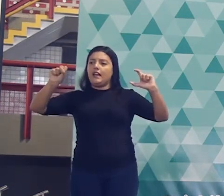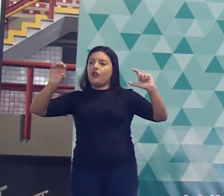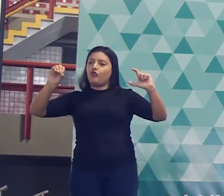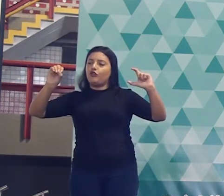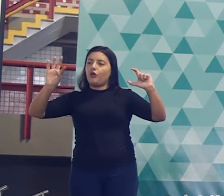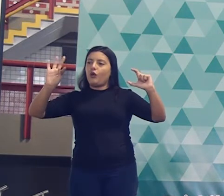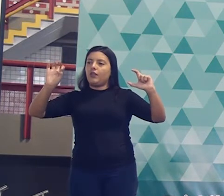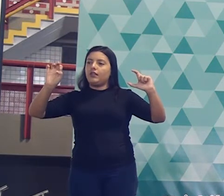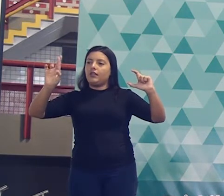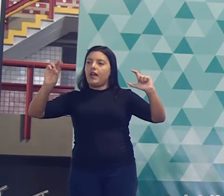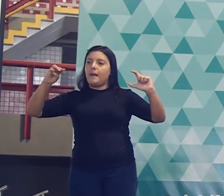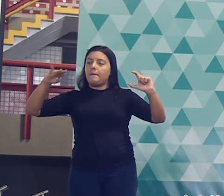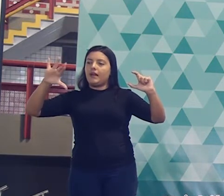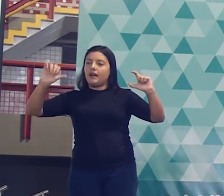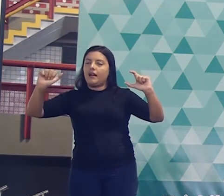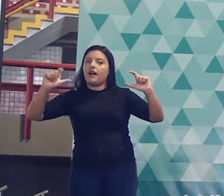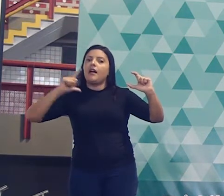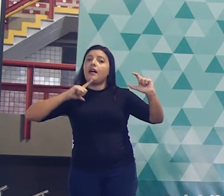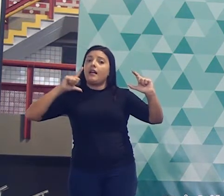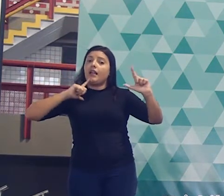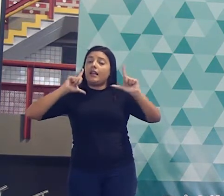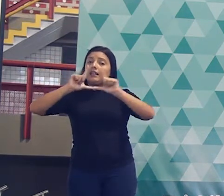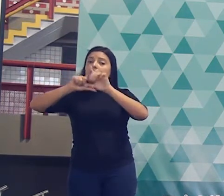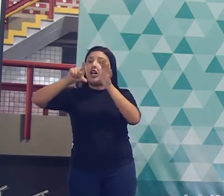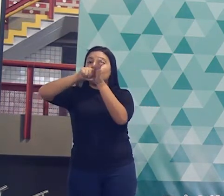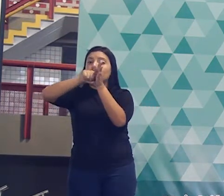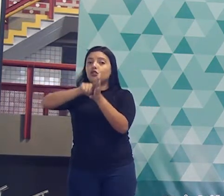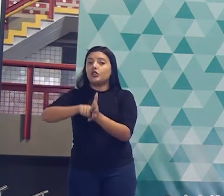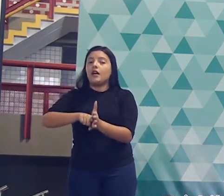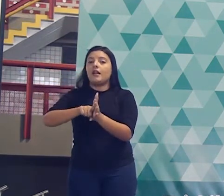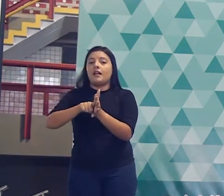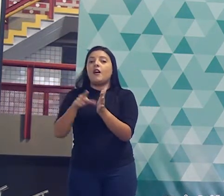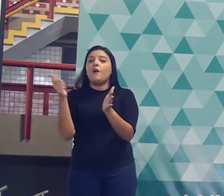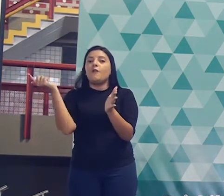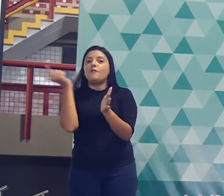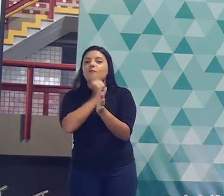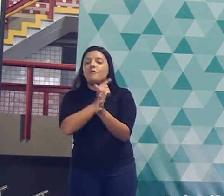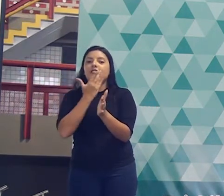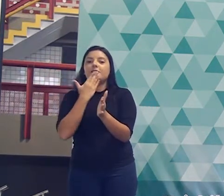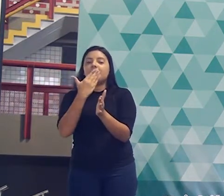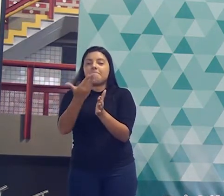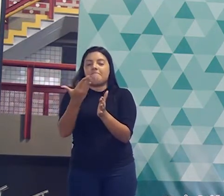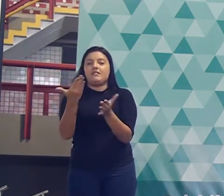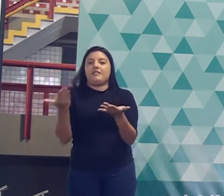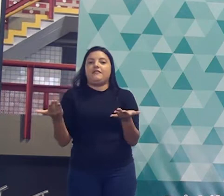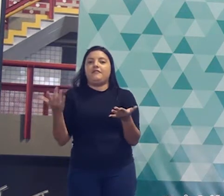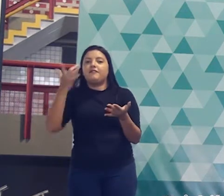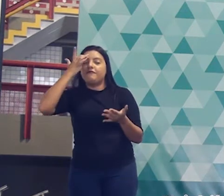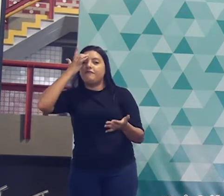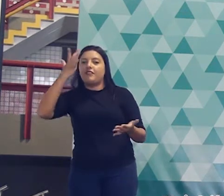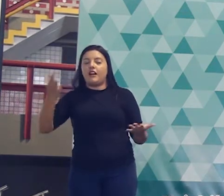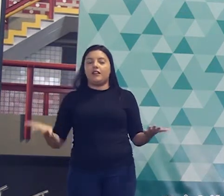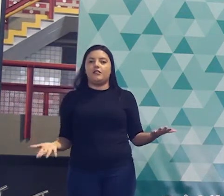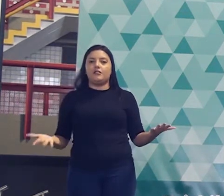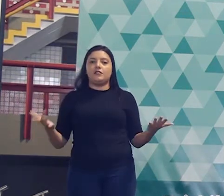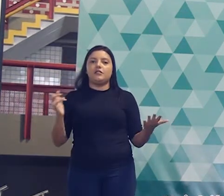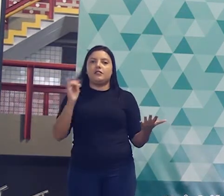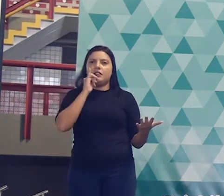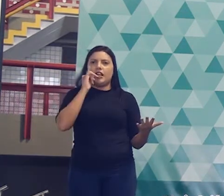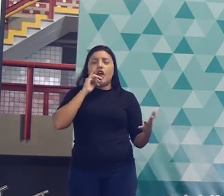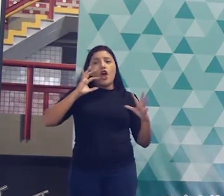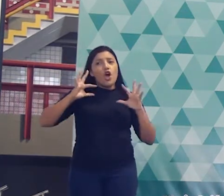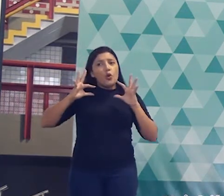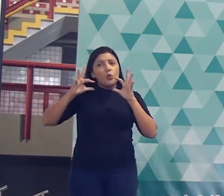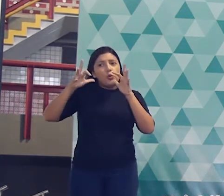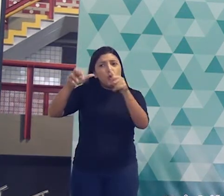fato de ter o ΔH negativo, ela pode favorecer a espontaneidade. Mas eu não posso afirmar que toda reação exotérmica é